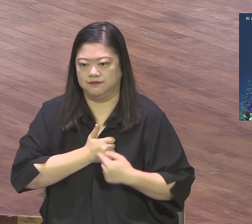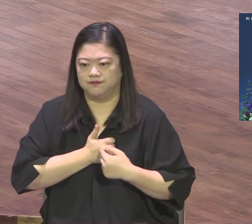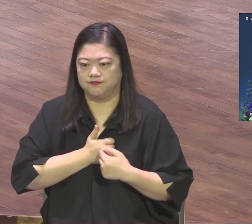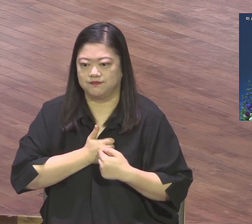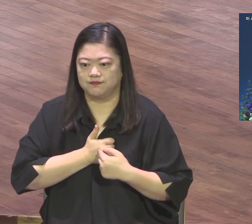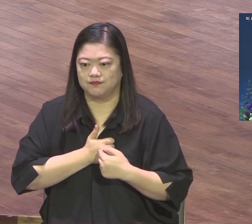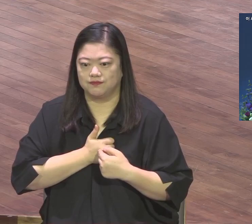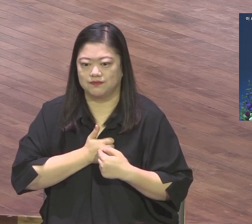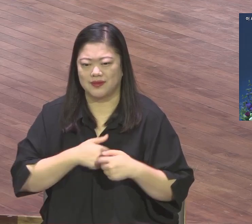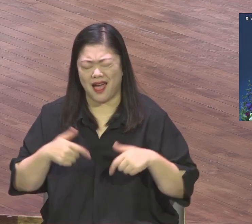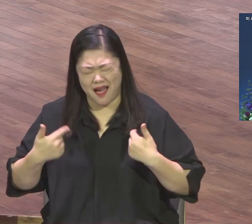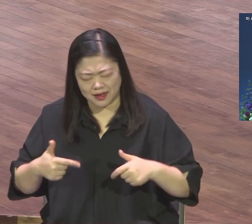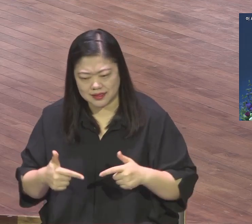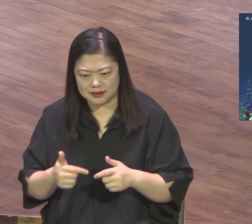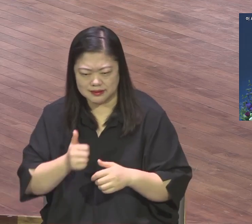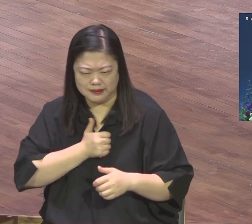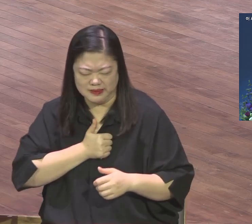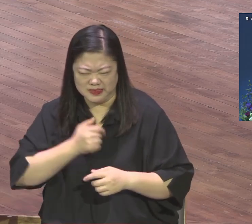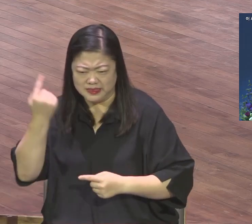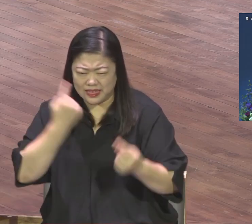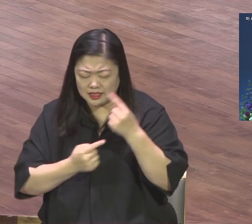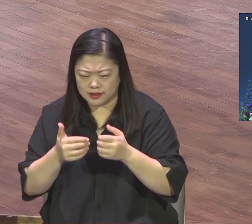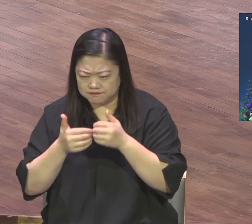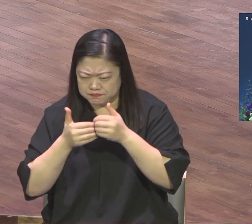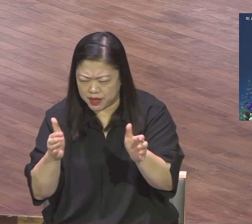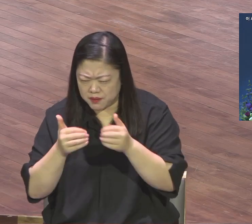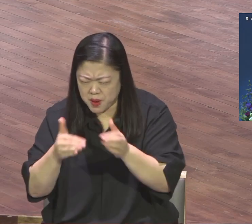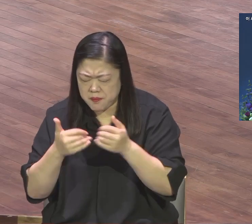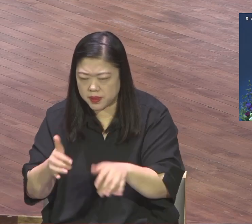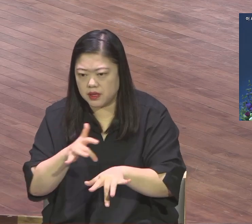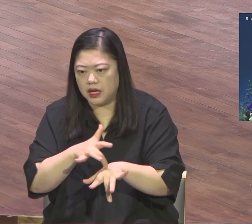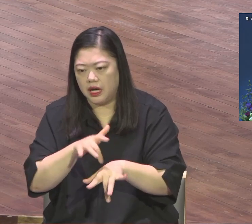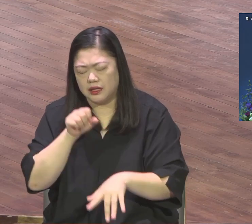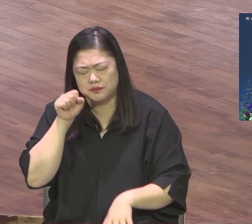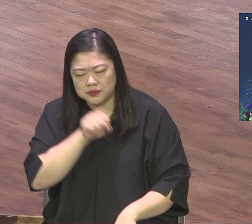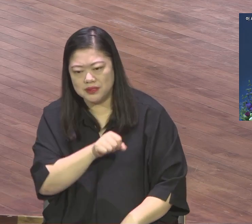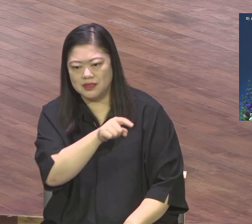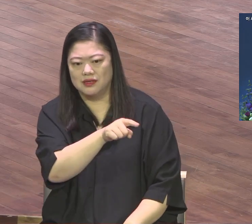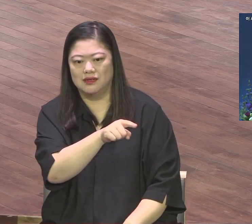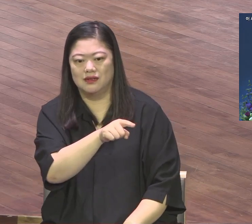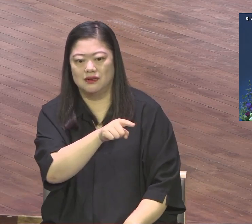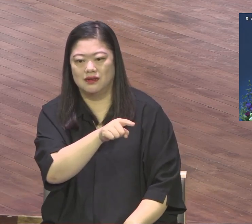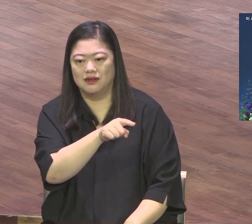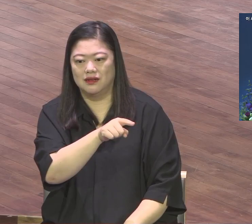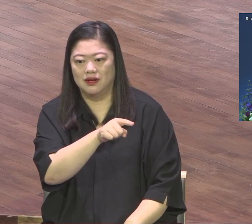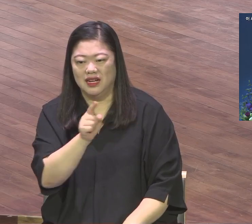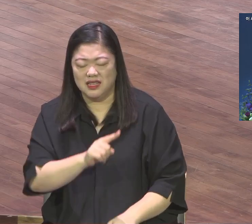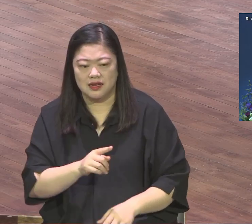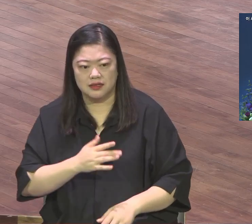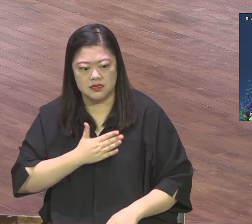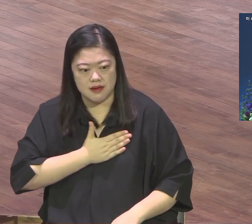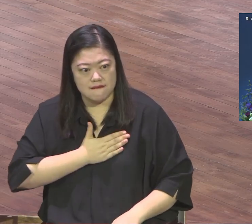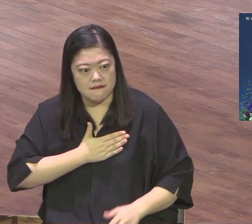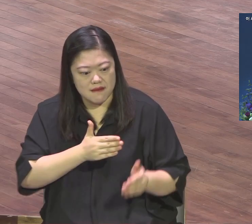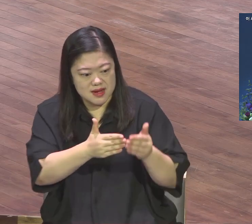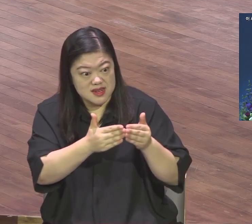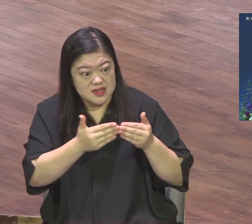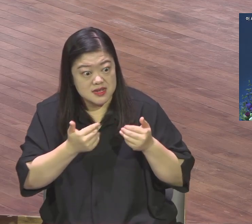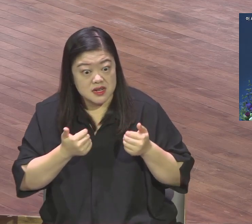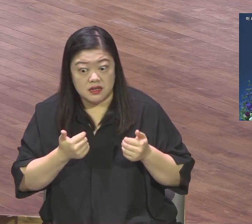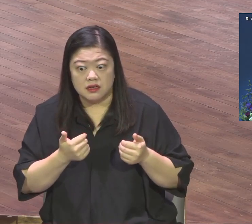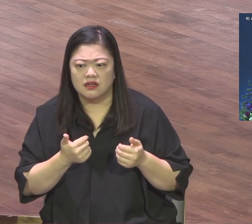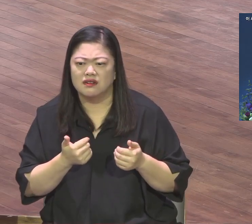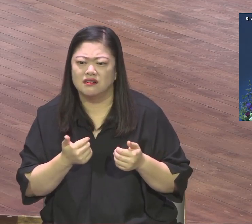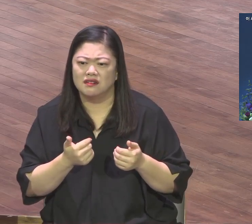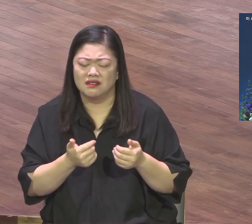다 튀어나와. 아직까지 그 사람은 새 사람의 삶 살지 못하고 내 사람, 내 사람 구원받지 못했을 때